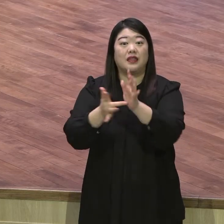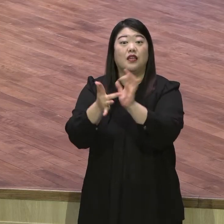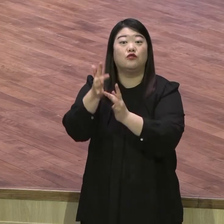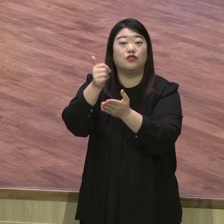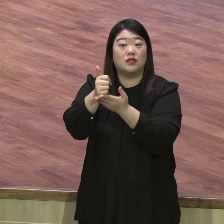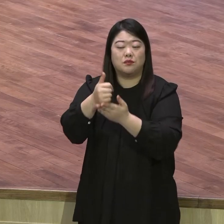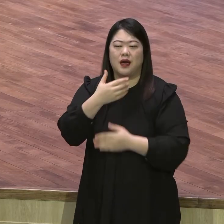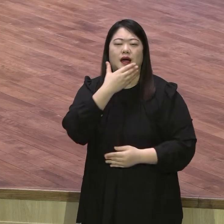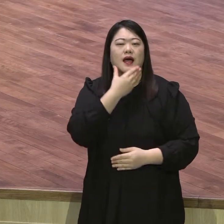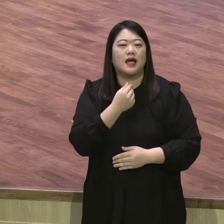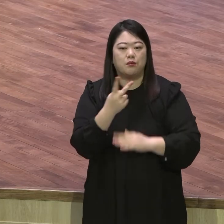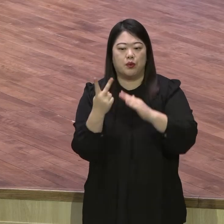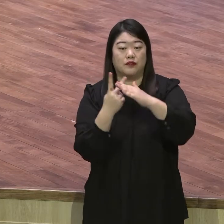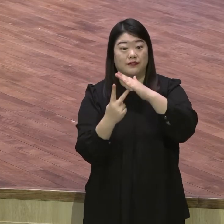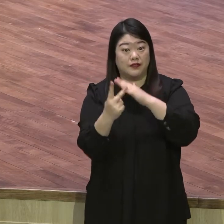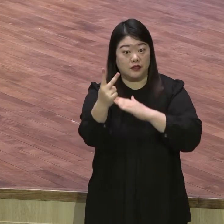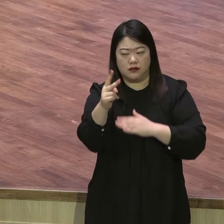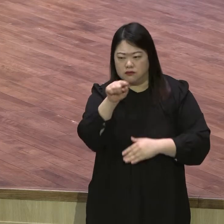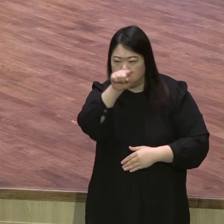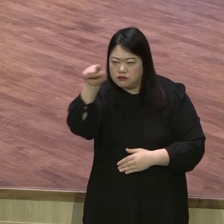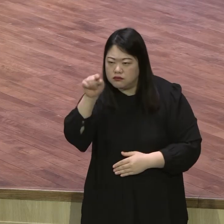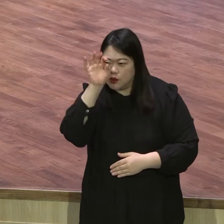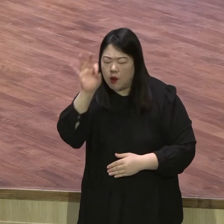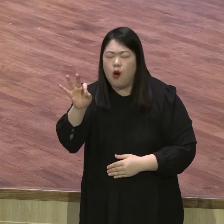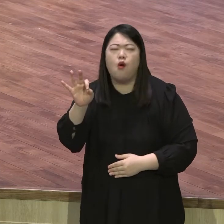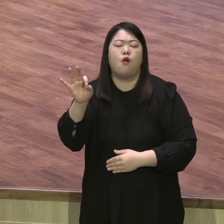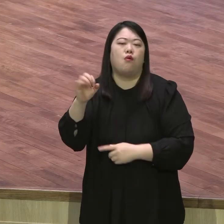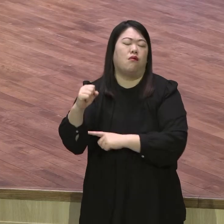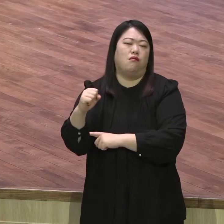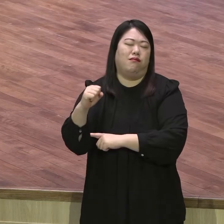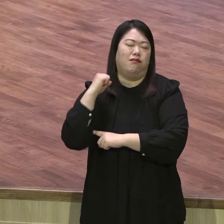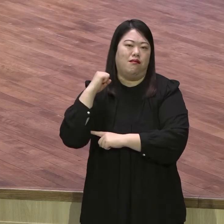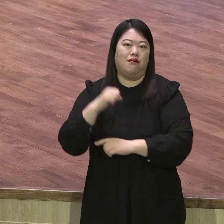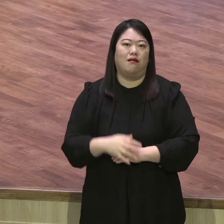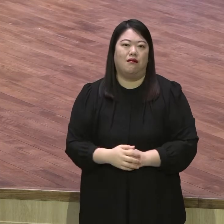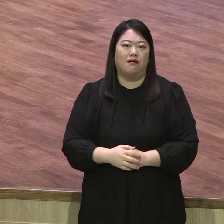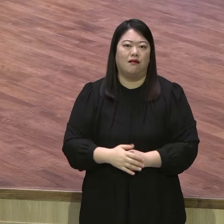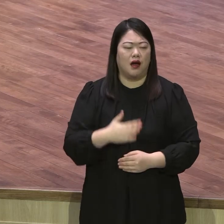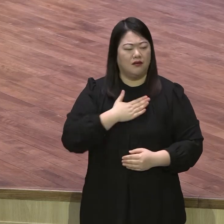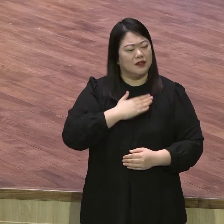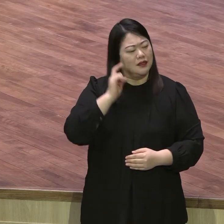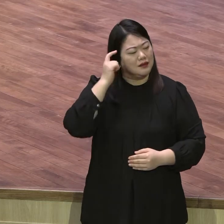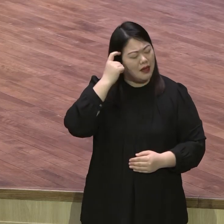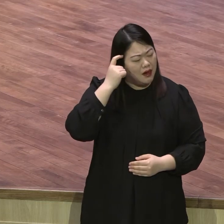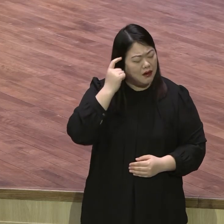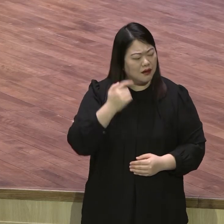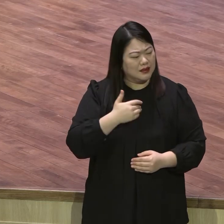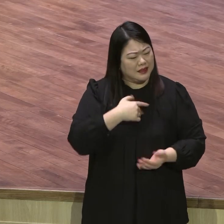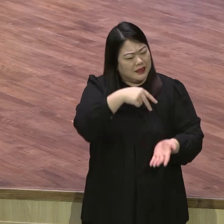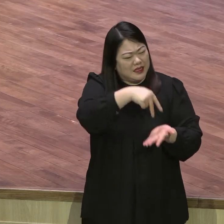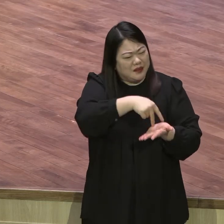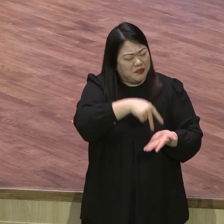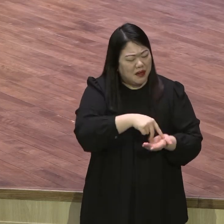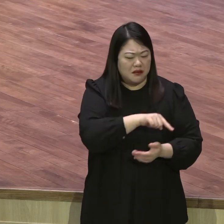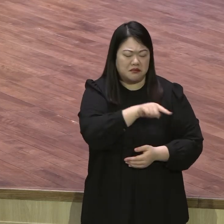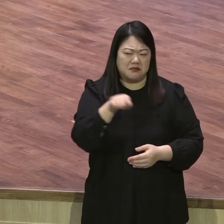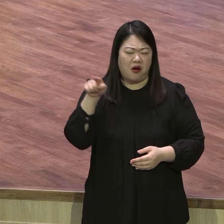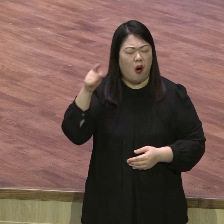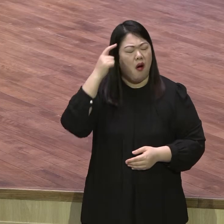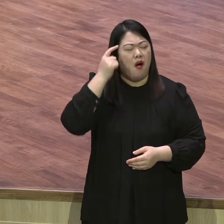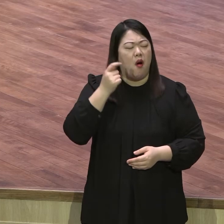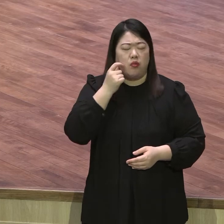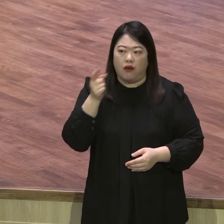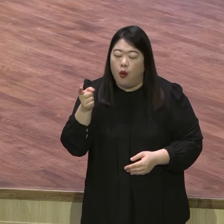아주 역설적이에요. 역설적입니다. 우리 생각과는 우리 상식과는 우리 현실과는 정반대적인